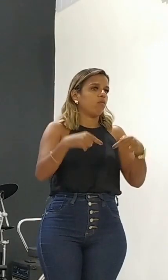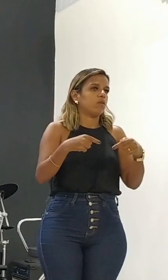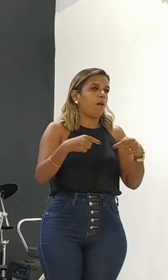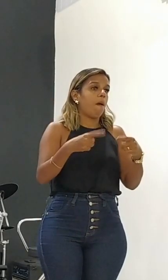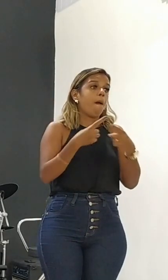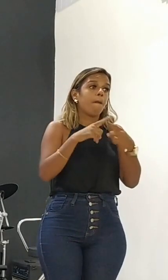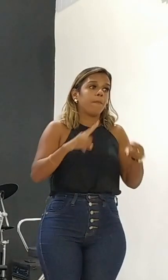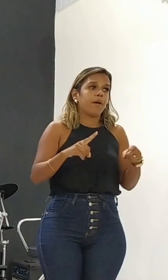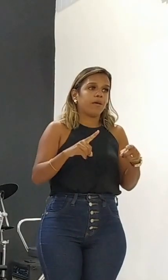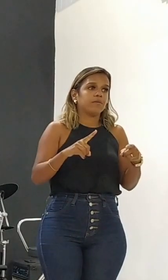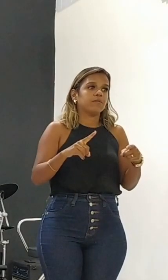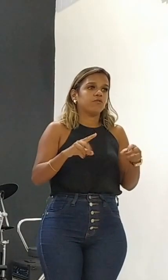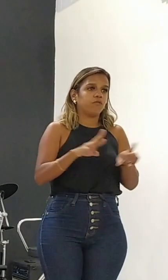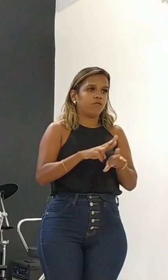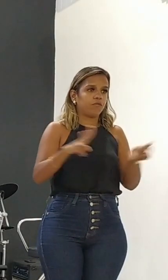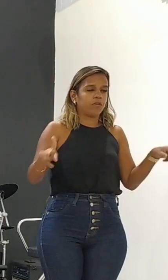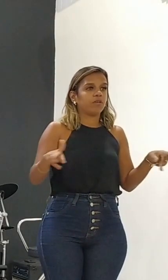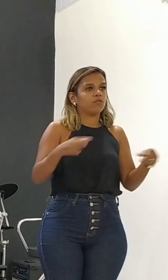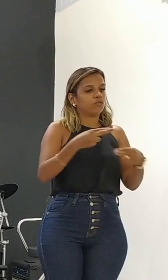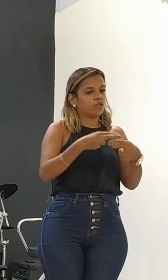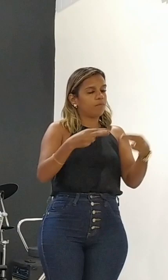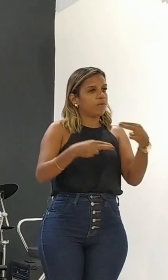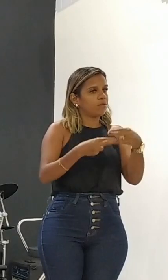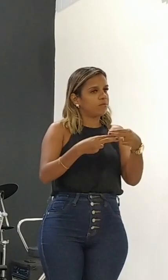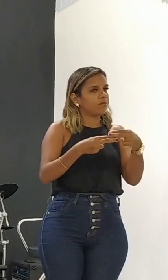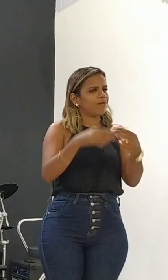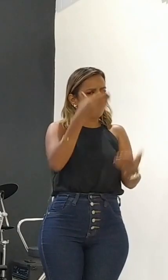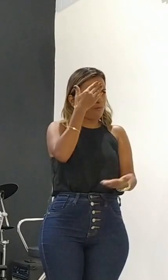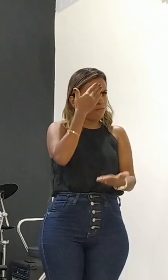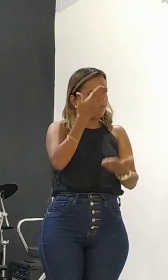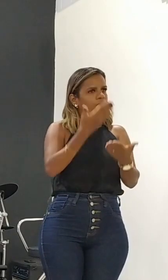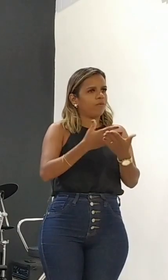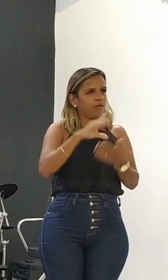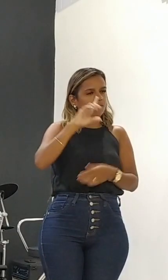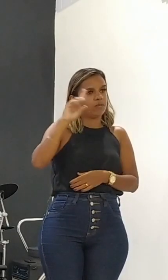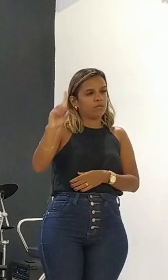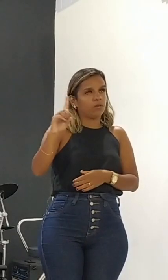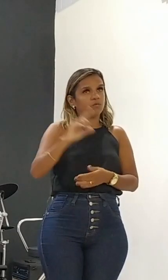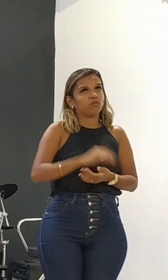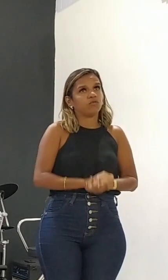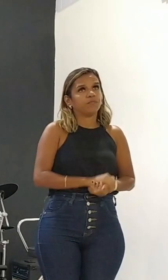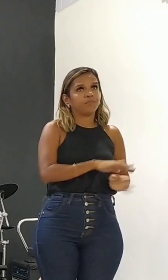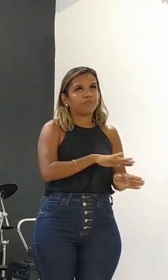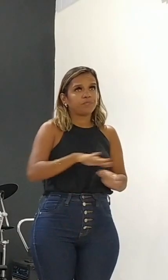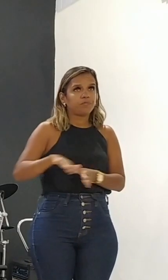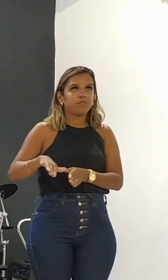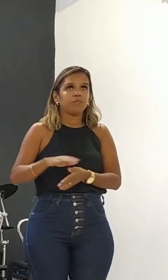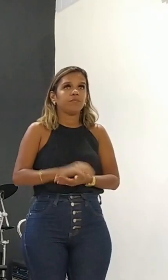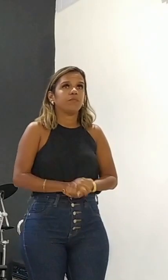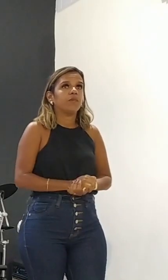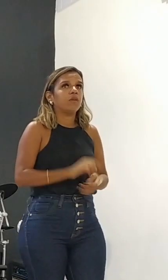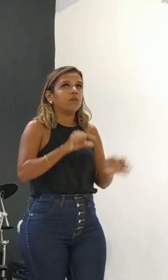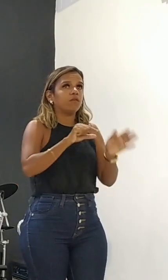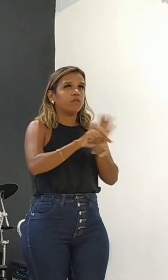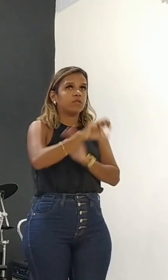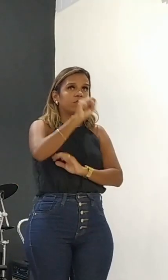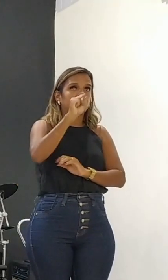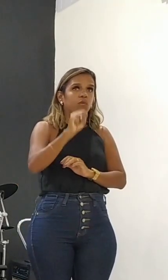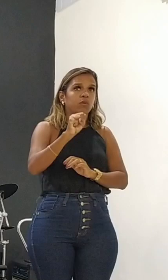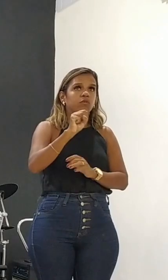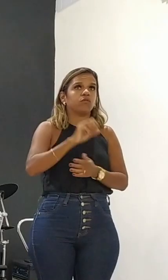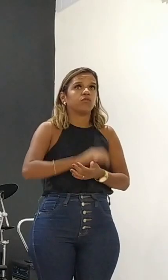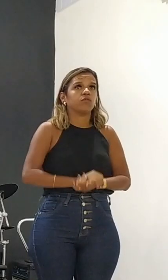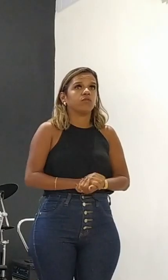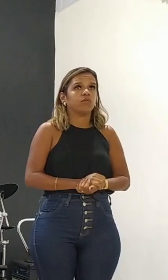em Deus. E diz no versículo 8: e ligaram-se entre si todos para virem atacar Jerusalém e para